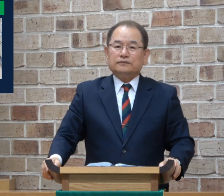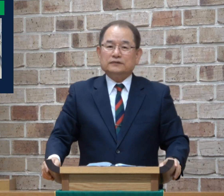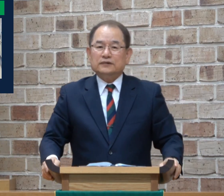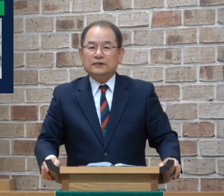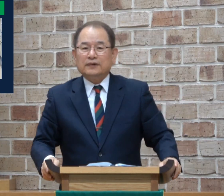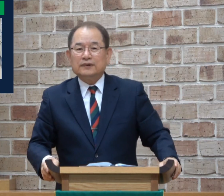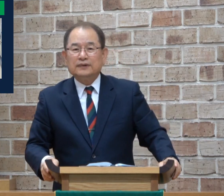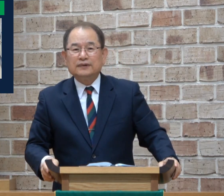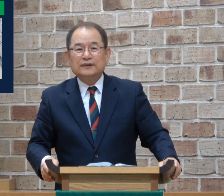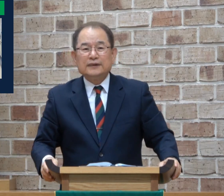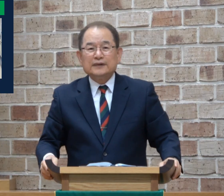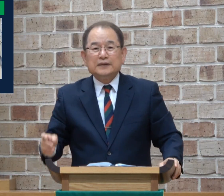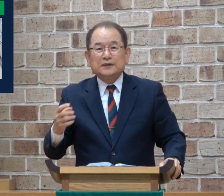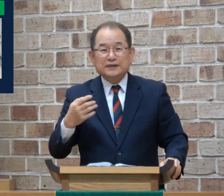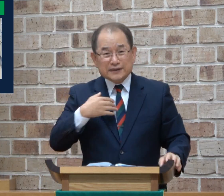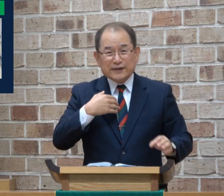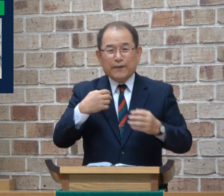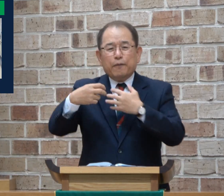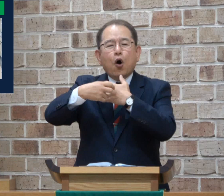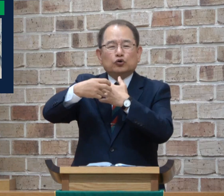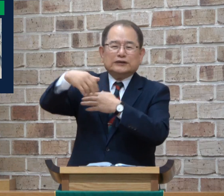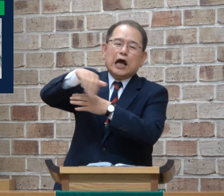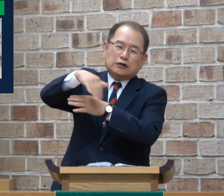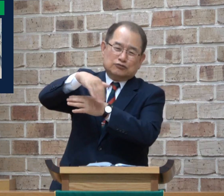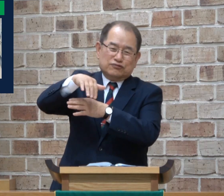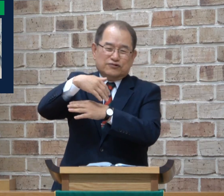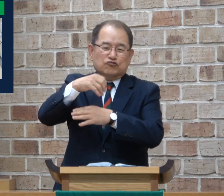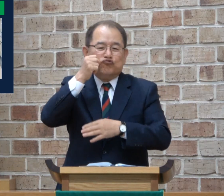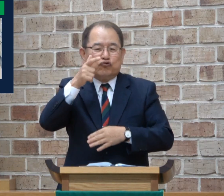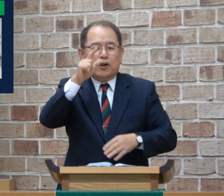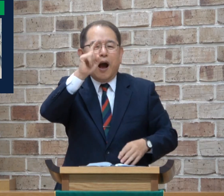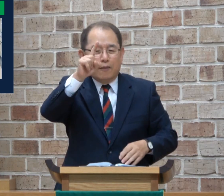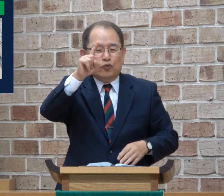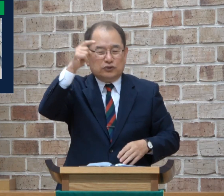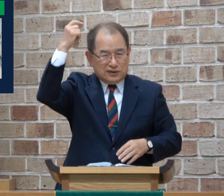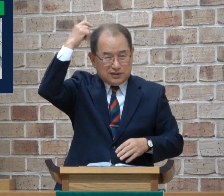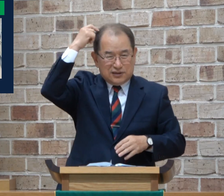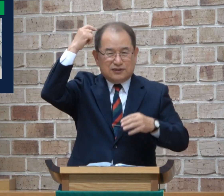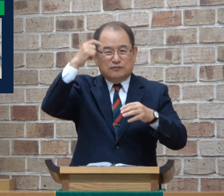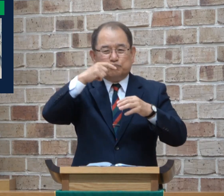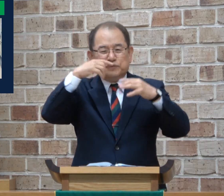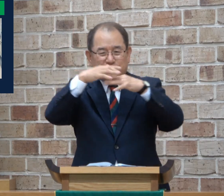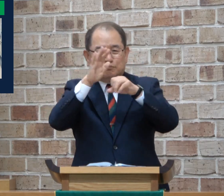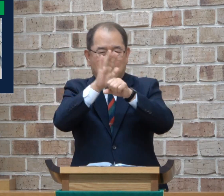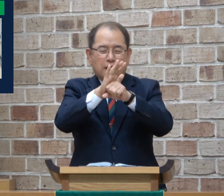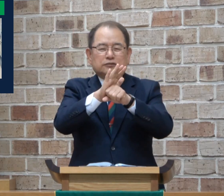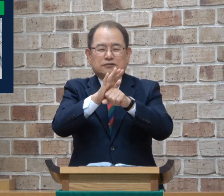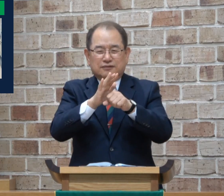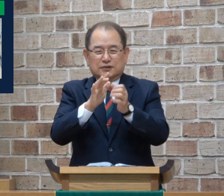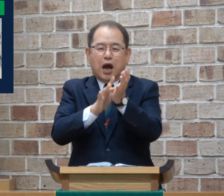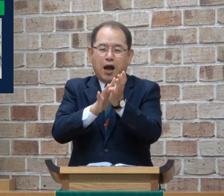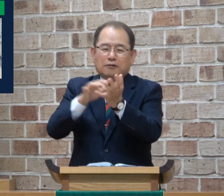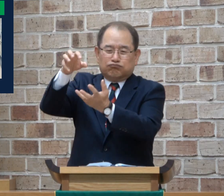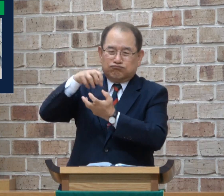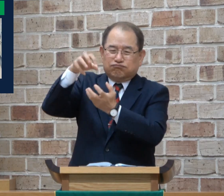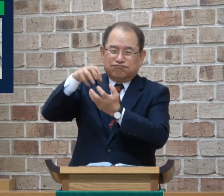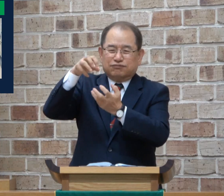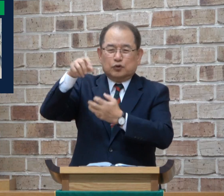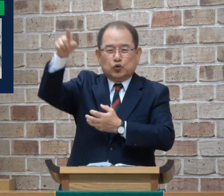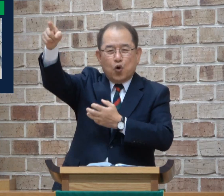제가 병원에 6개월에 한 번씩 병원에 다니고 있습니다. 이제 뇌경색이 일어나지